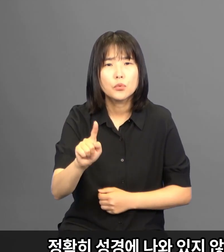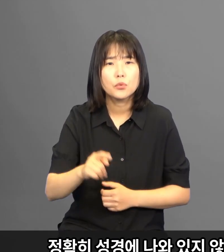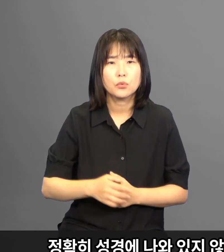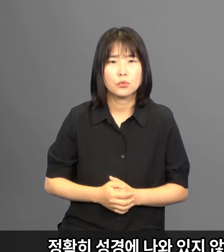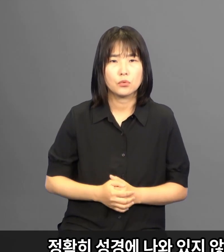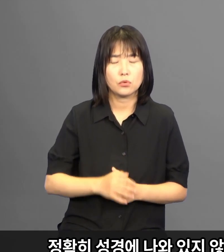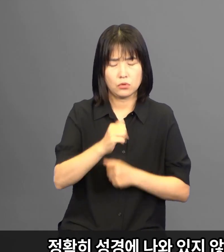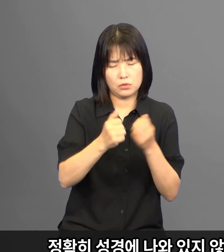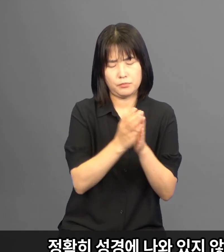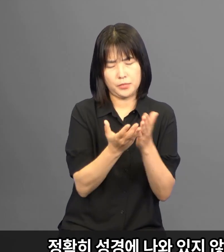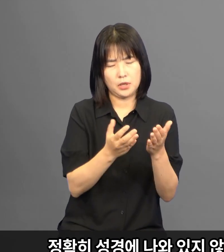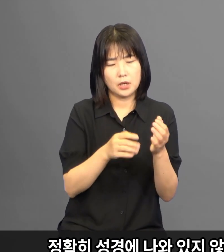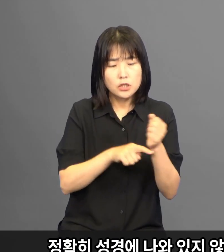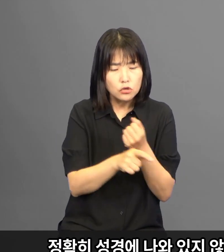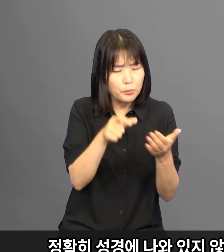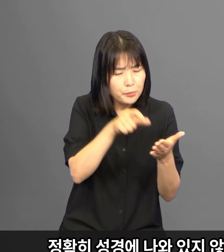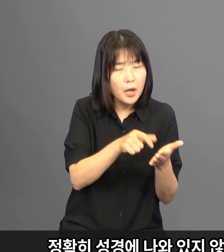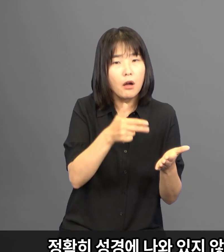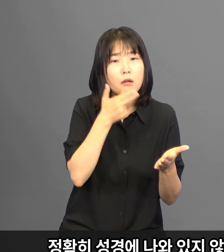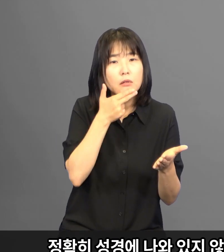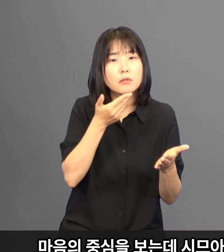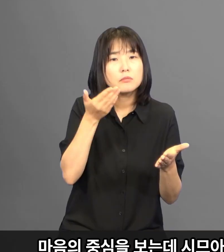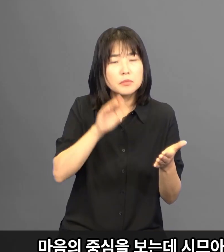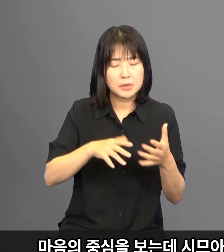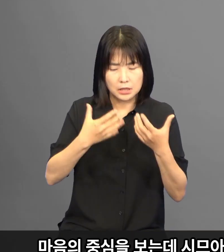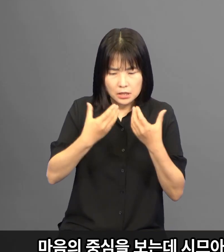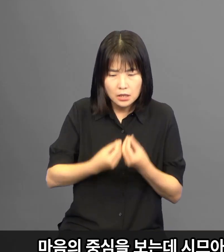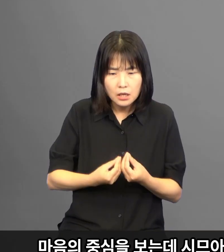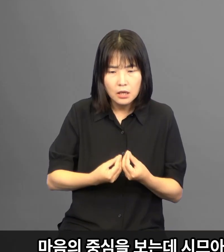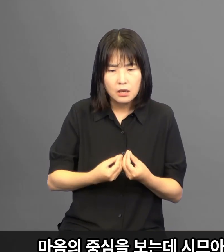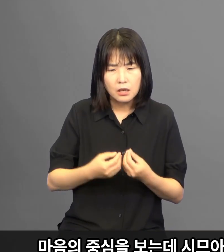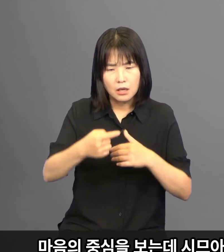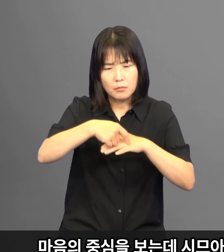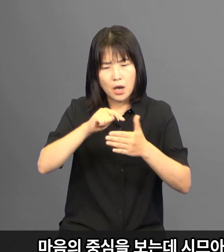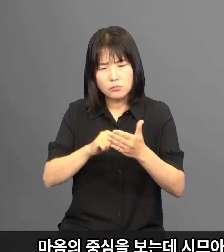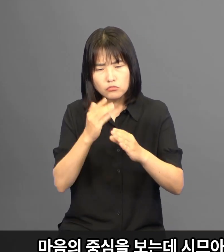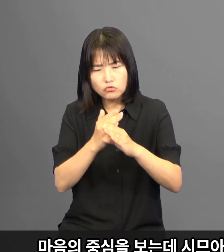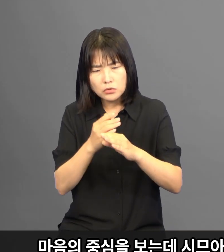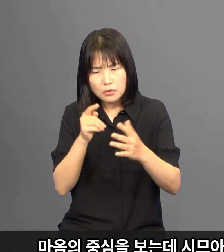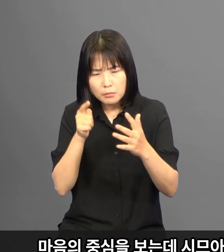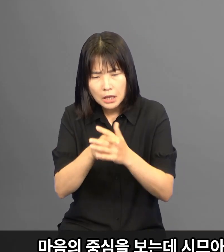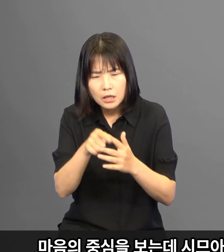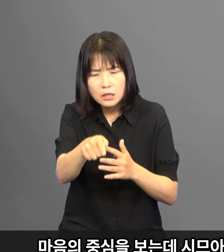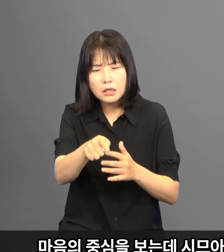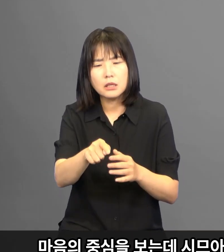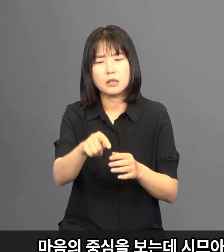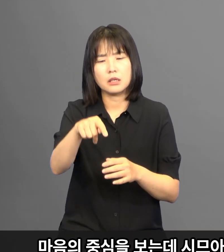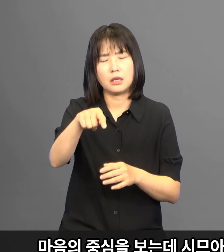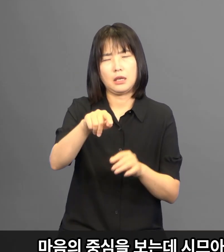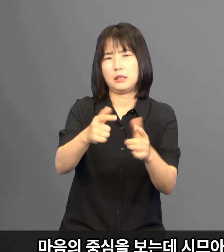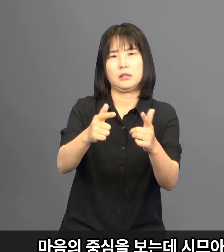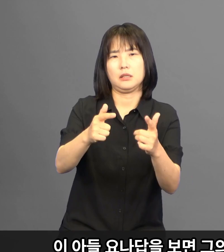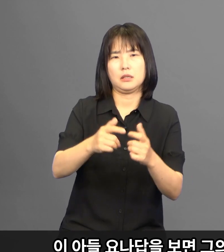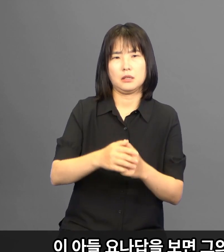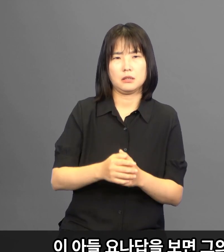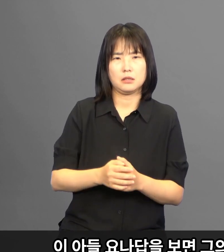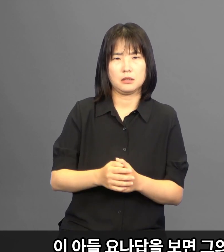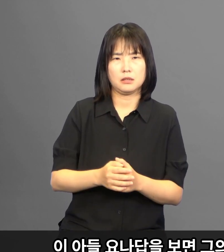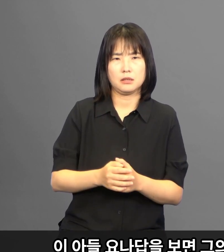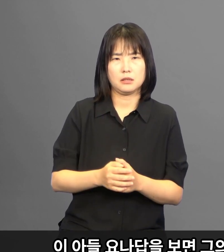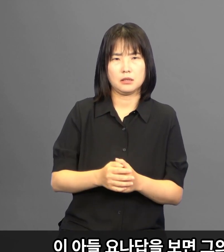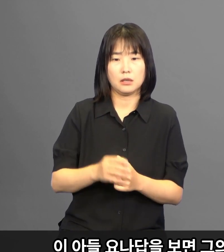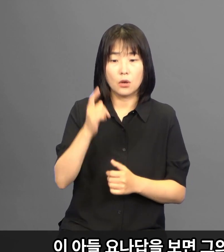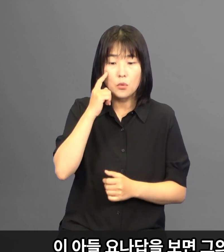성경에 나와 있지 않지만 예를 들어서 이렇게 얘기를 했죠. 마음에 난 중심을 보는데 시므아는 아니라는 거예요. 왜 아니었을까? 이